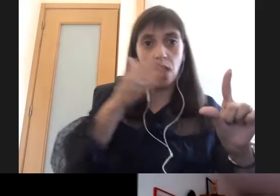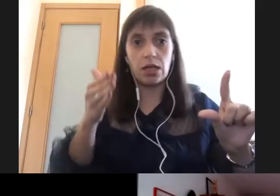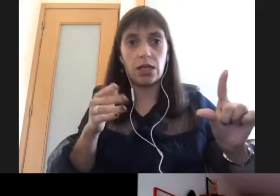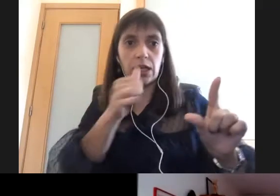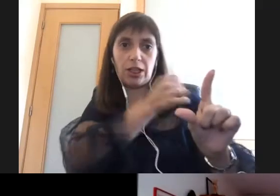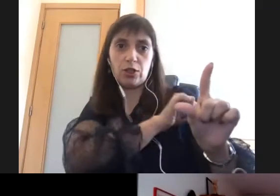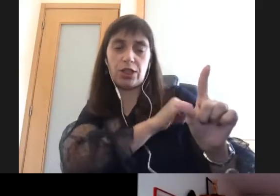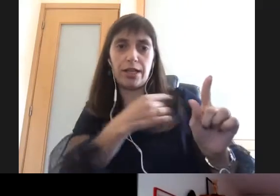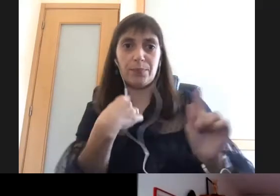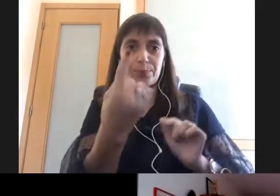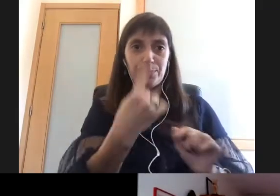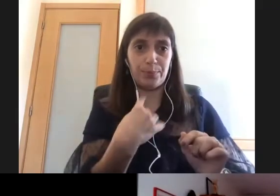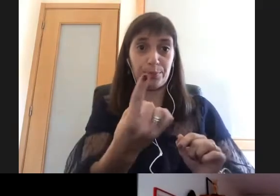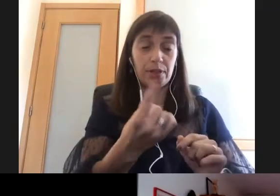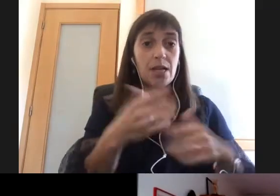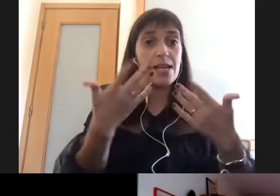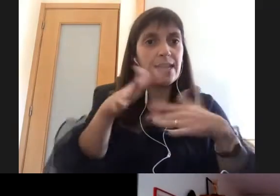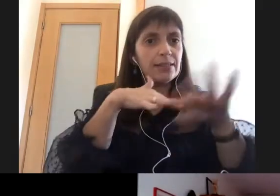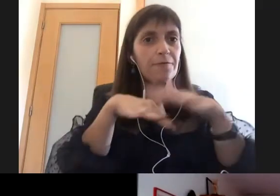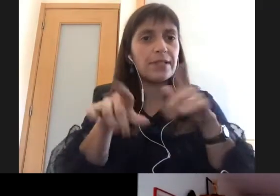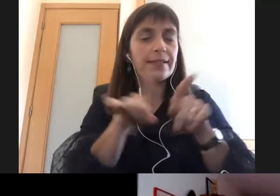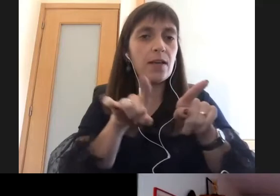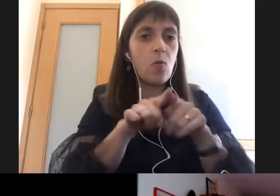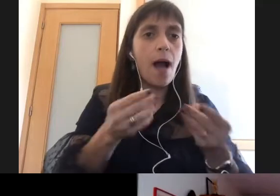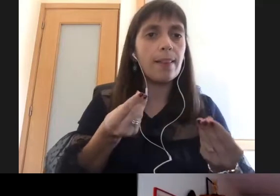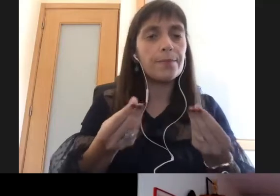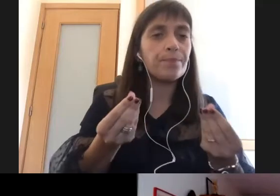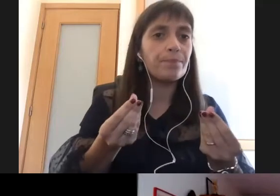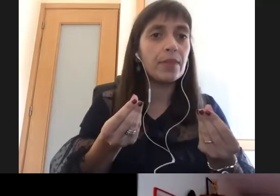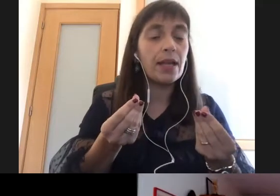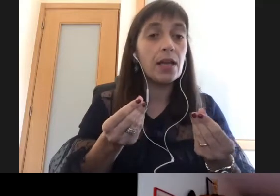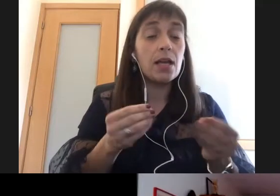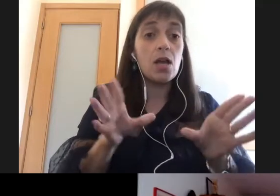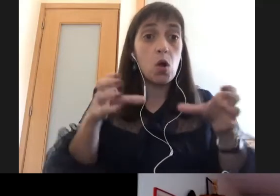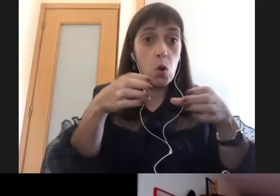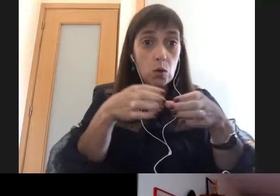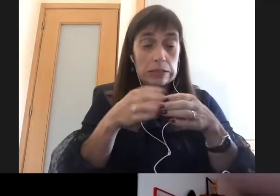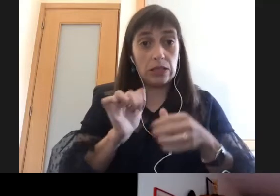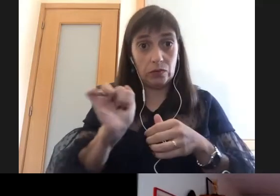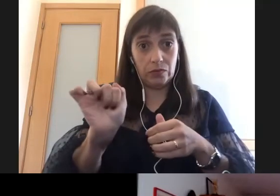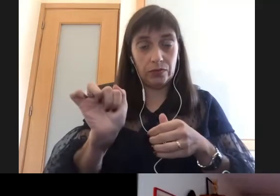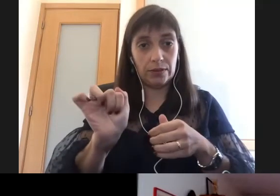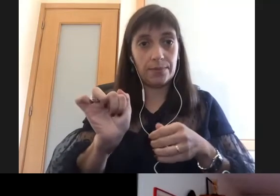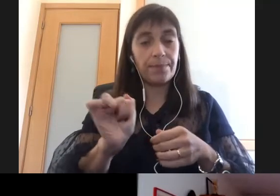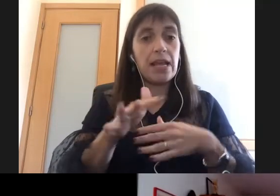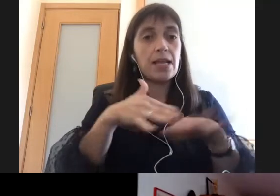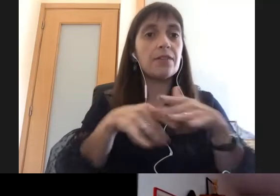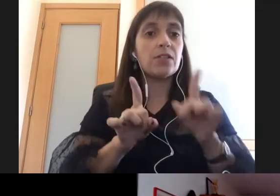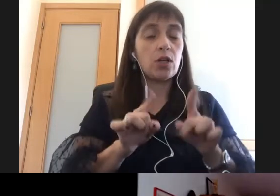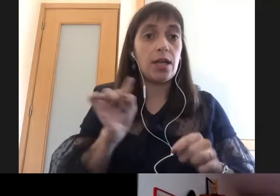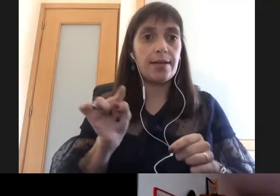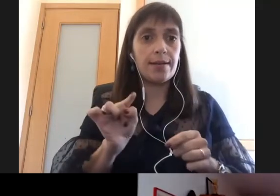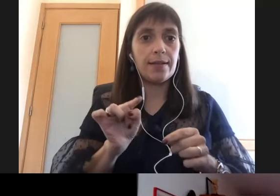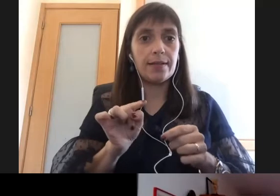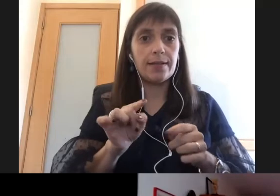meio que ele fazia um jogo que era... No Conselho Ultramarino, ele botava as